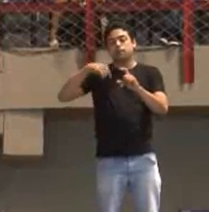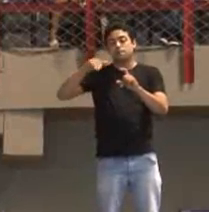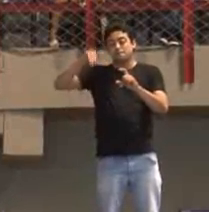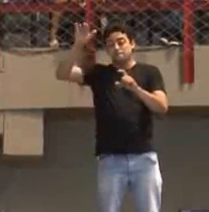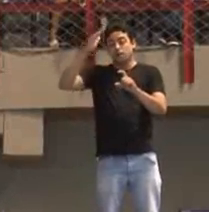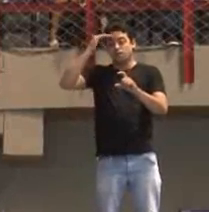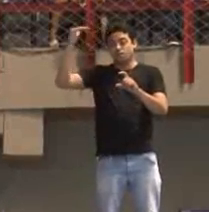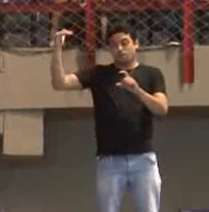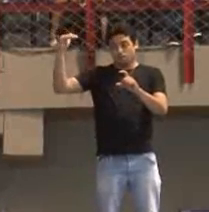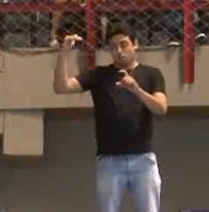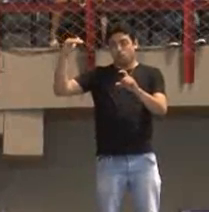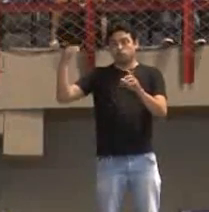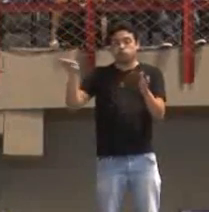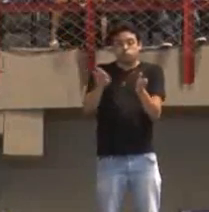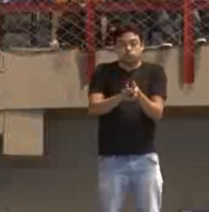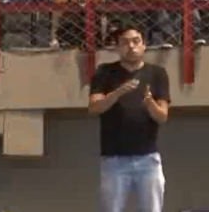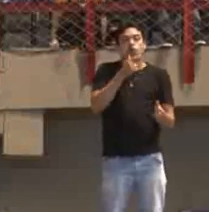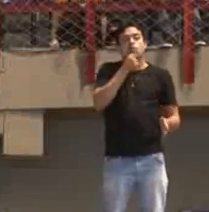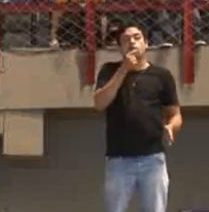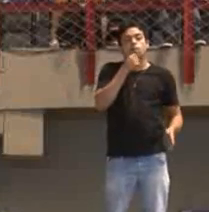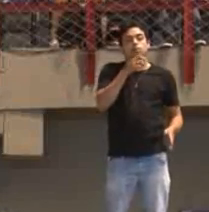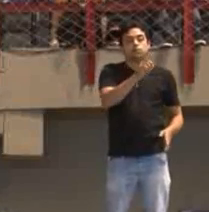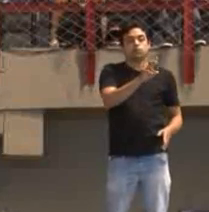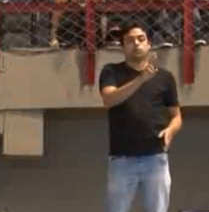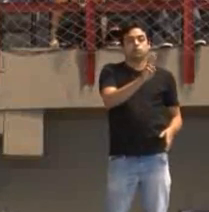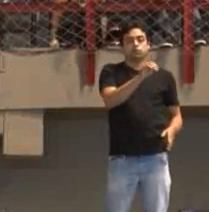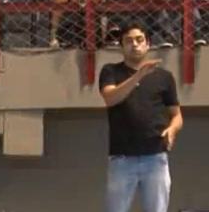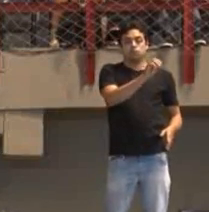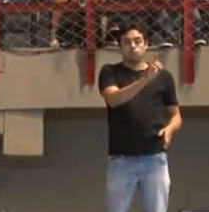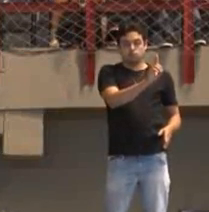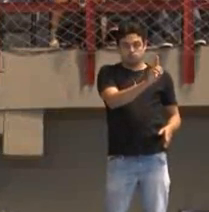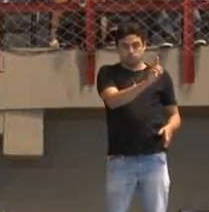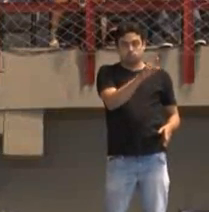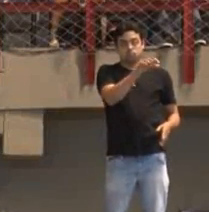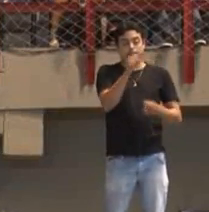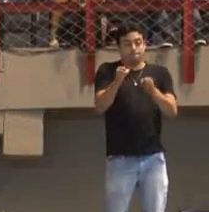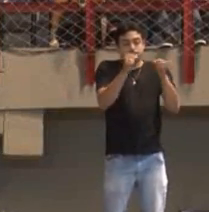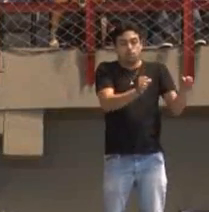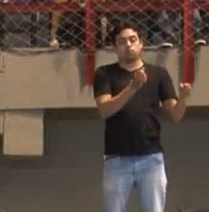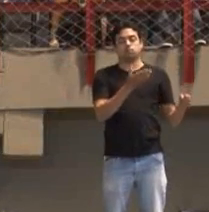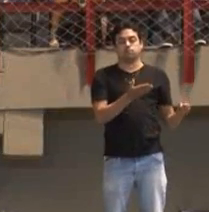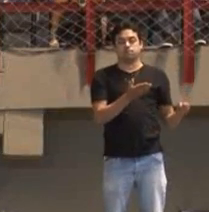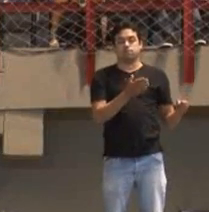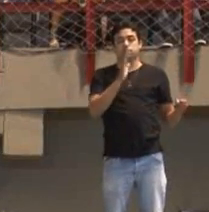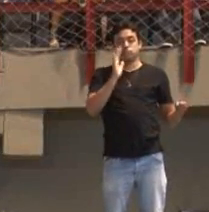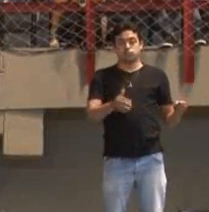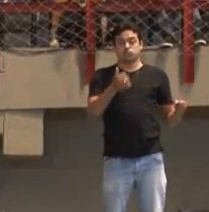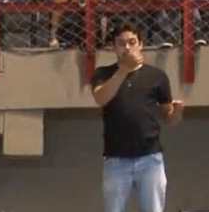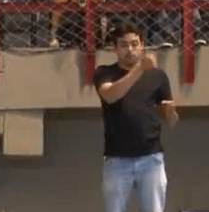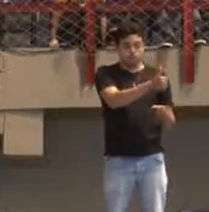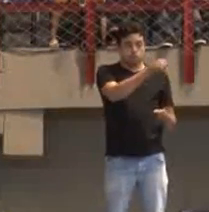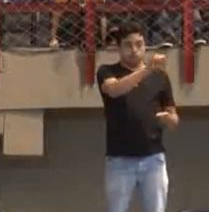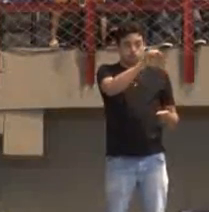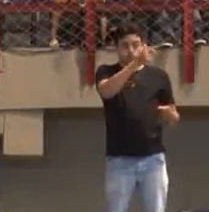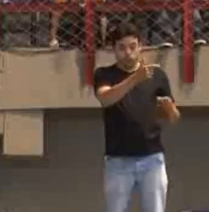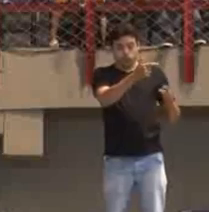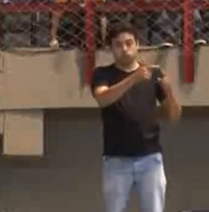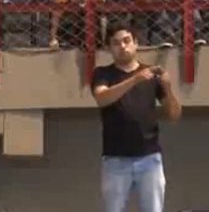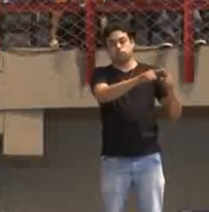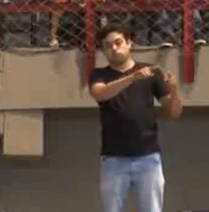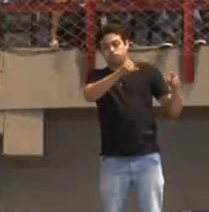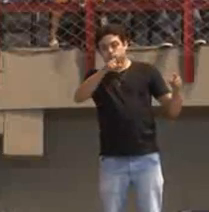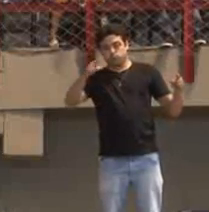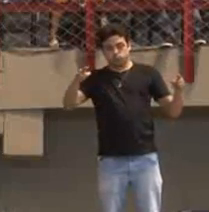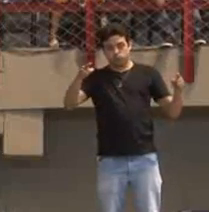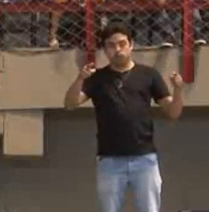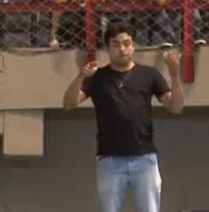quem? Drummond. Olha como esse cara tem poder. De 1882 ele só vai perder